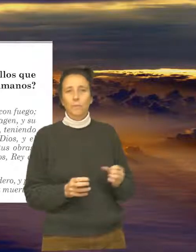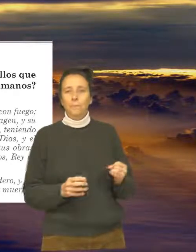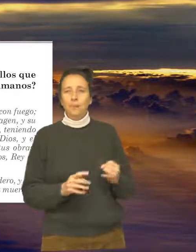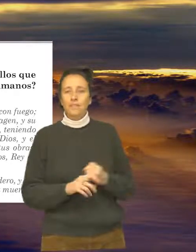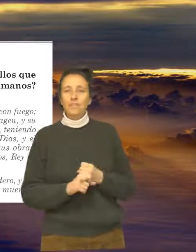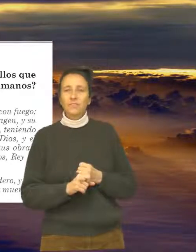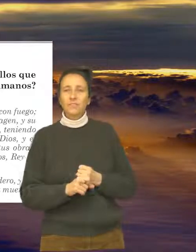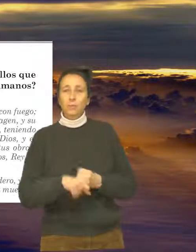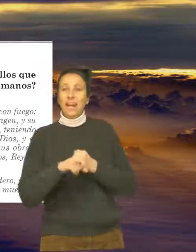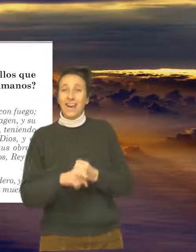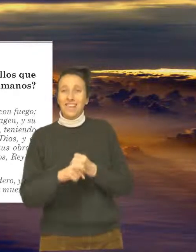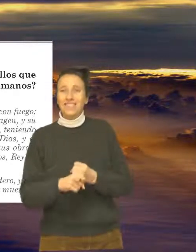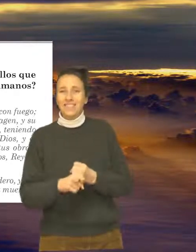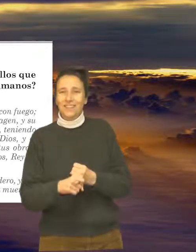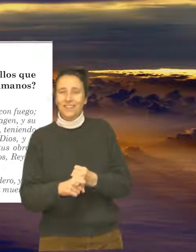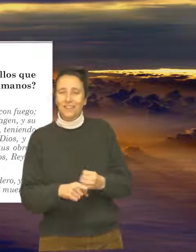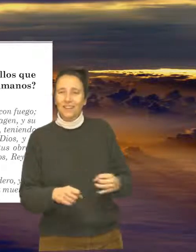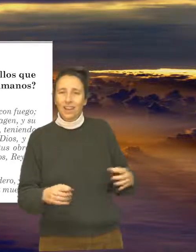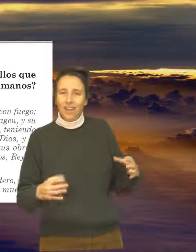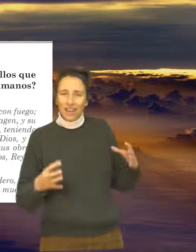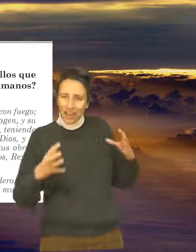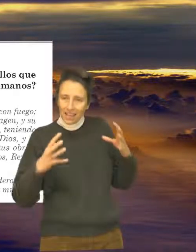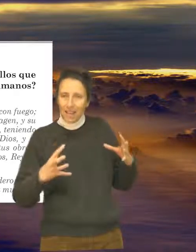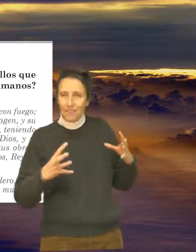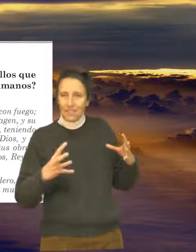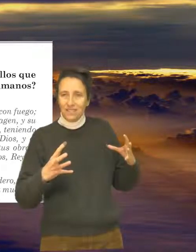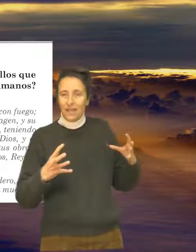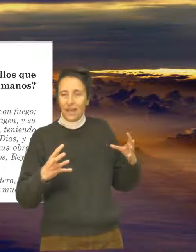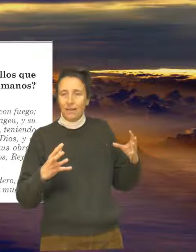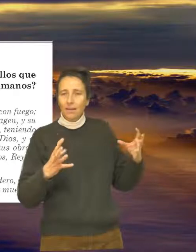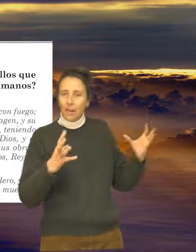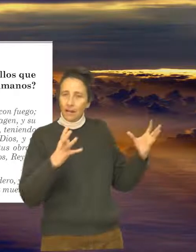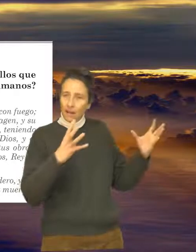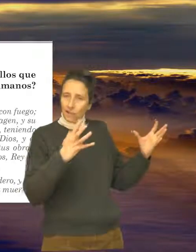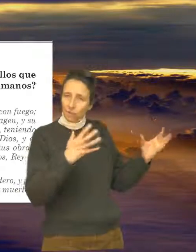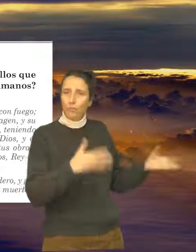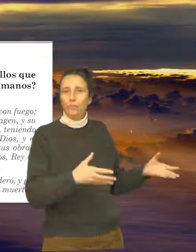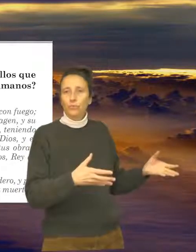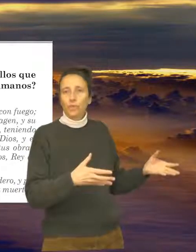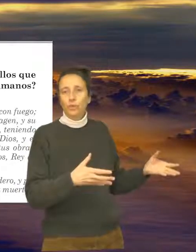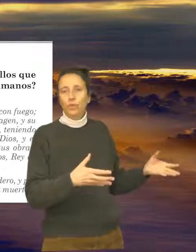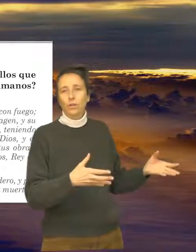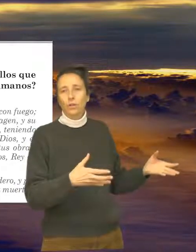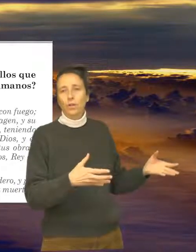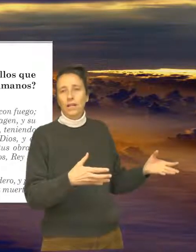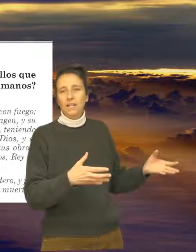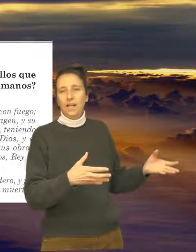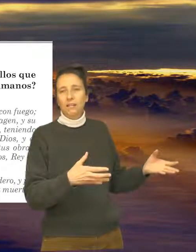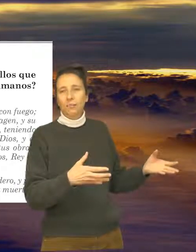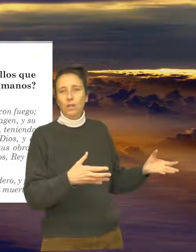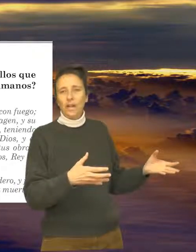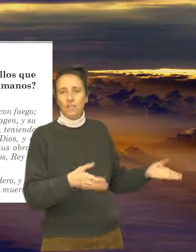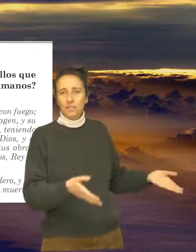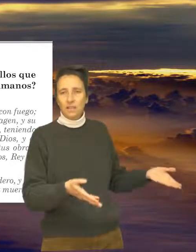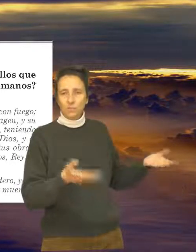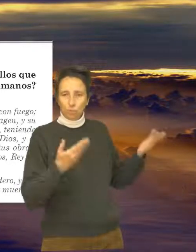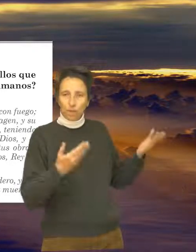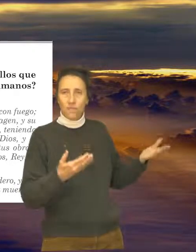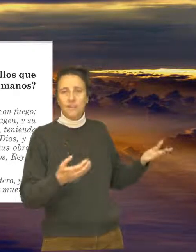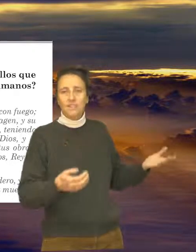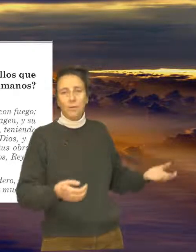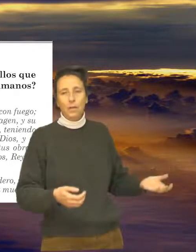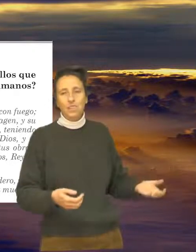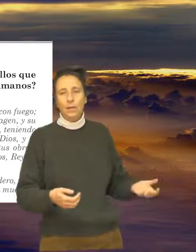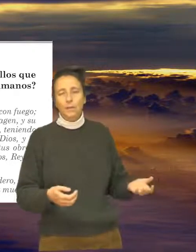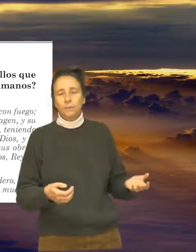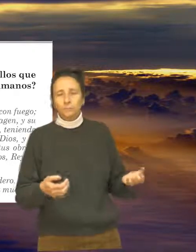este mundo. Es decir, sobre la bestia, esa bestia en su función como iglesia católica, la bestia que